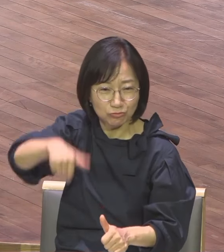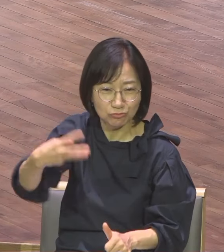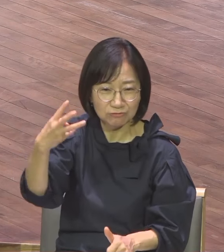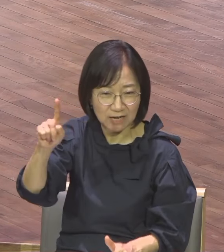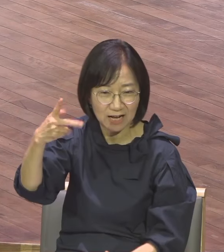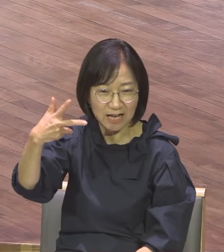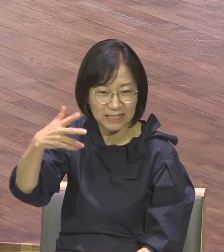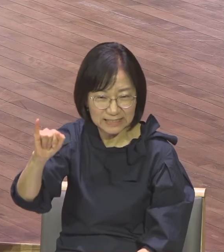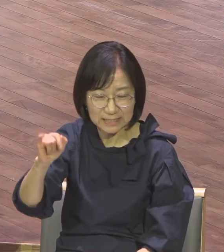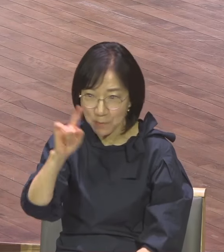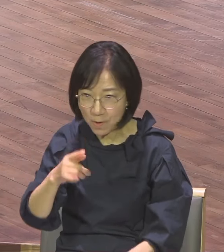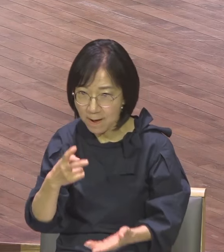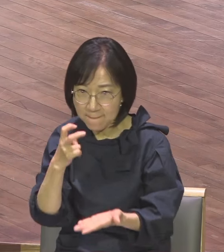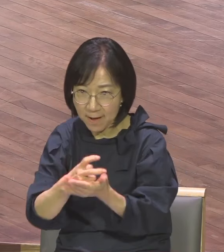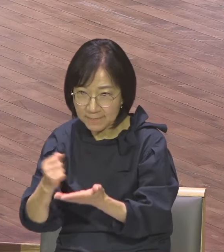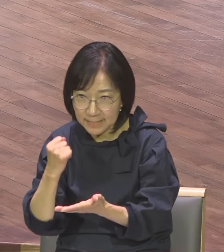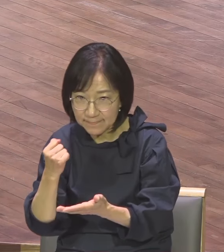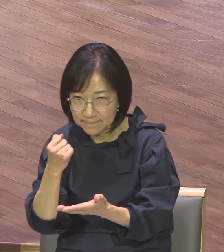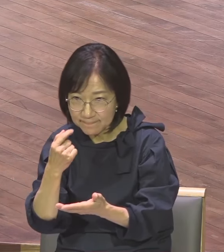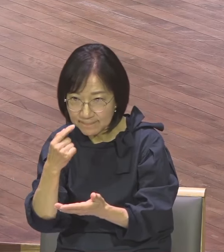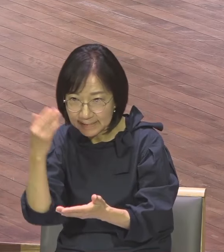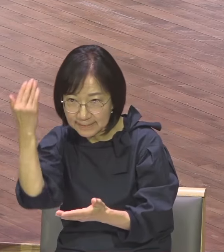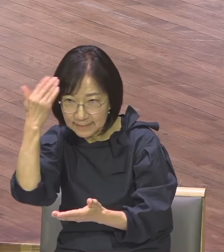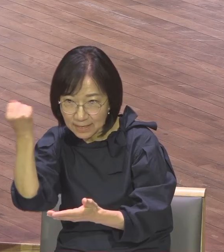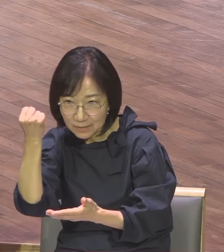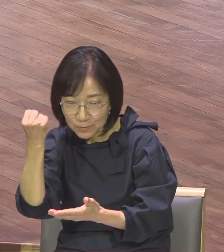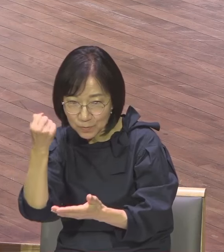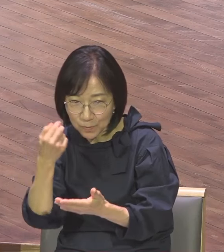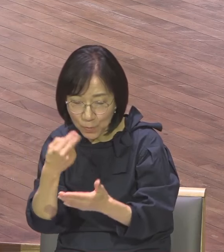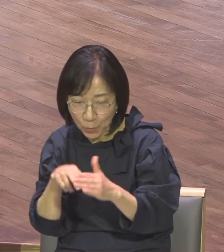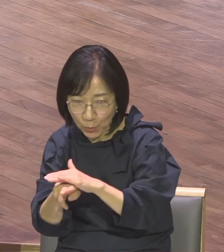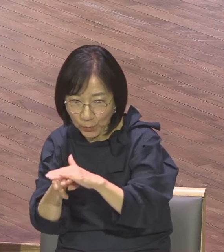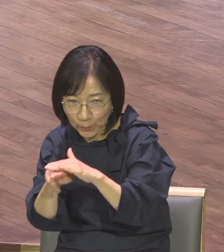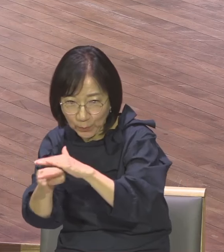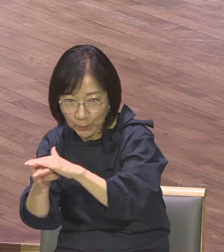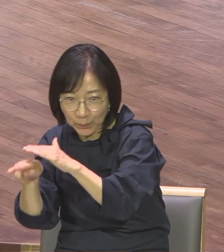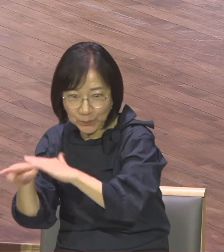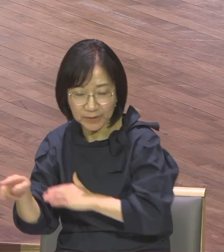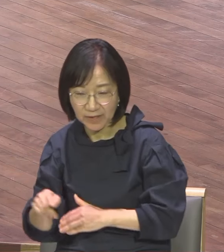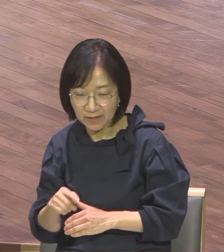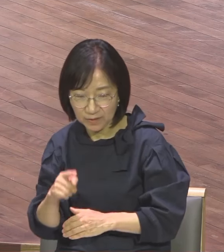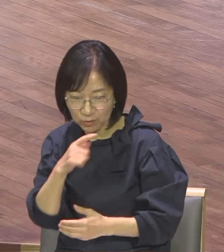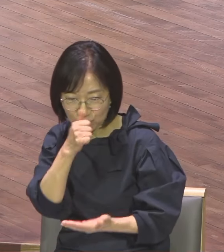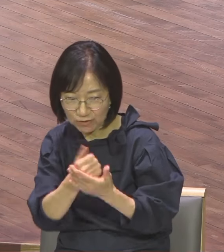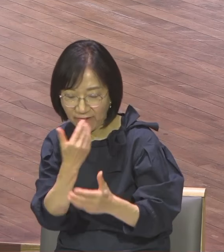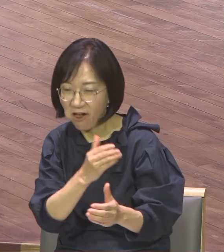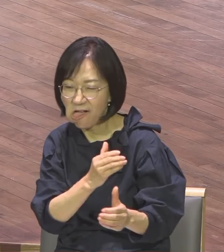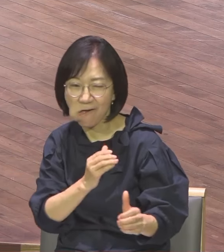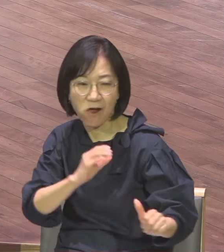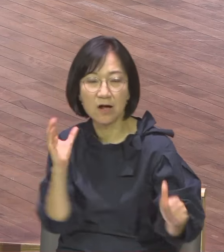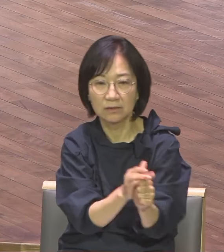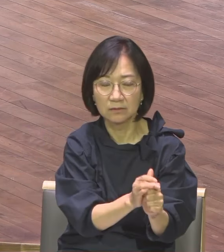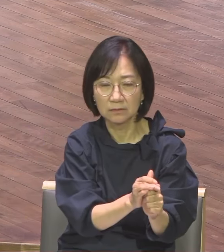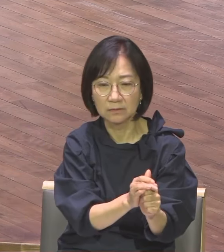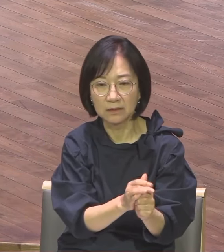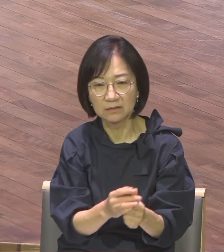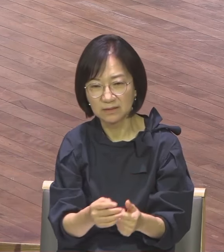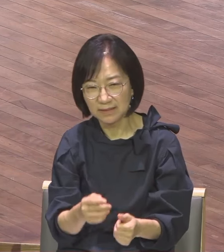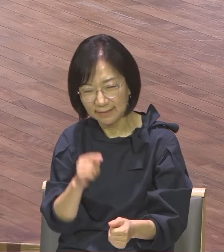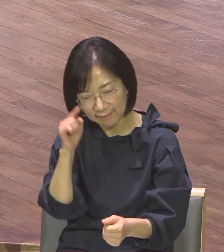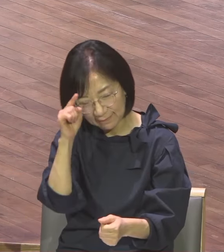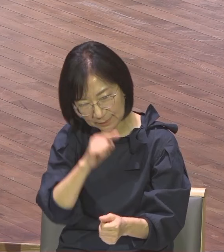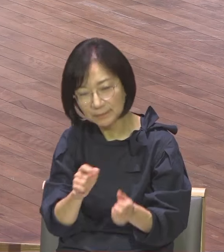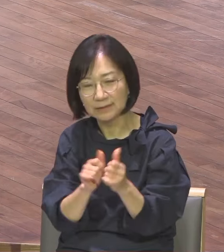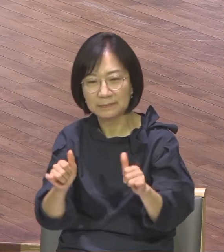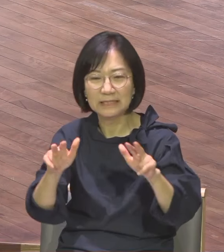현실이에요. 사제를 보면 또 다른 세상의 현실을 밝히고 있는데 그것은 이웃들의 시기예요. 사람이 모든 수고와